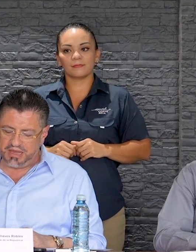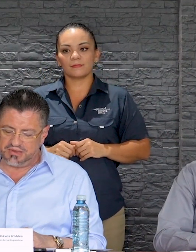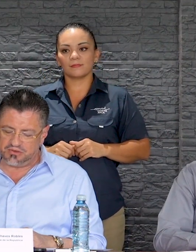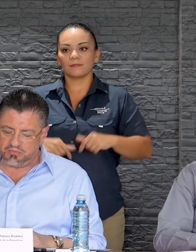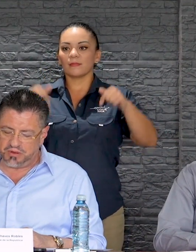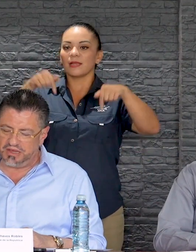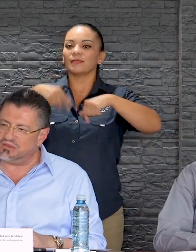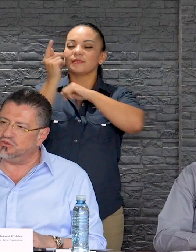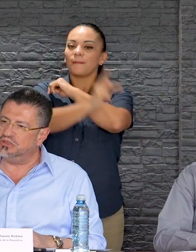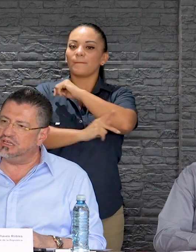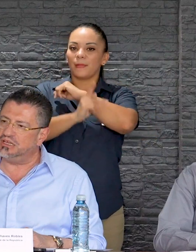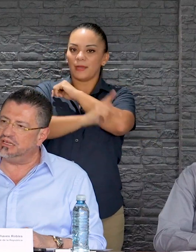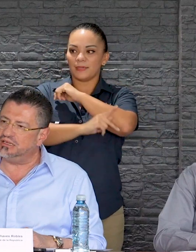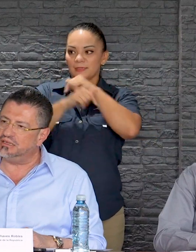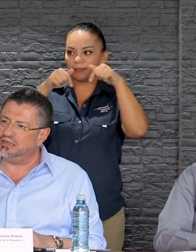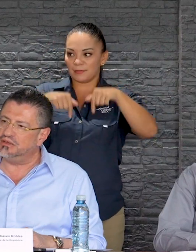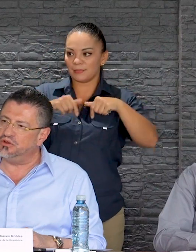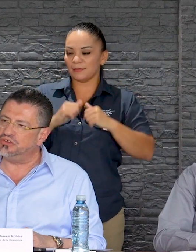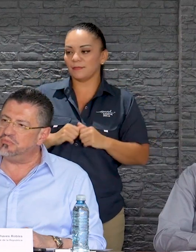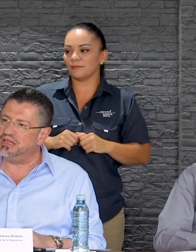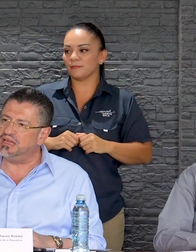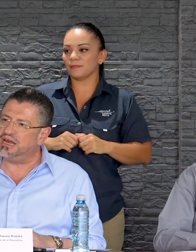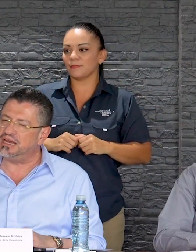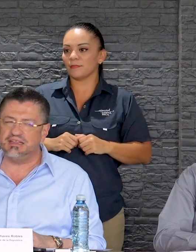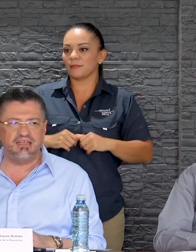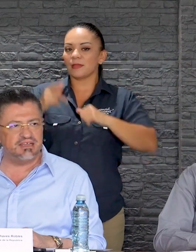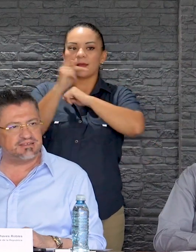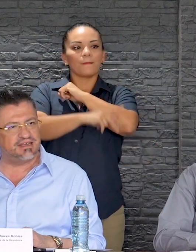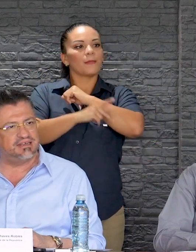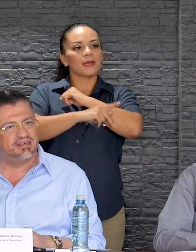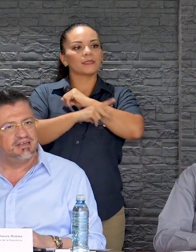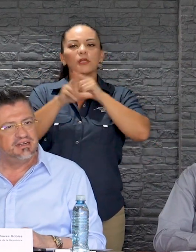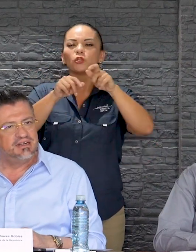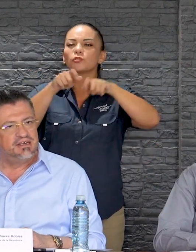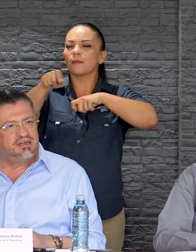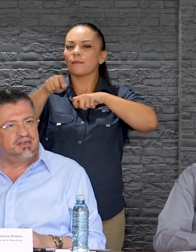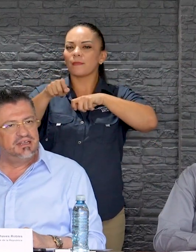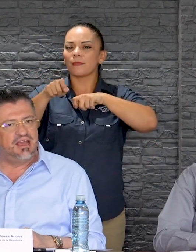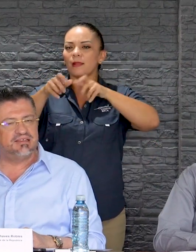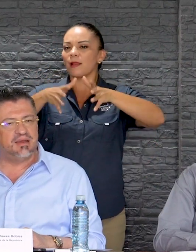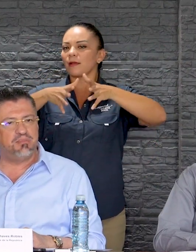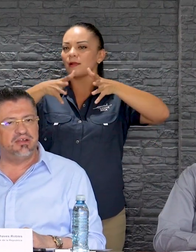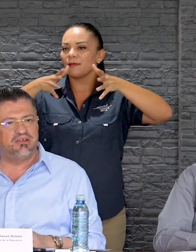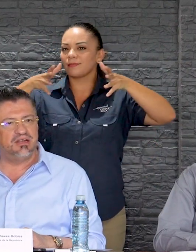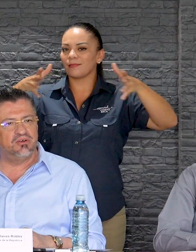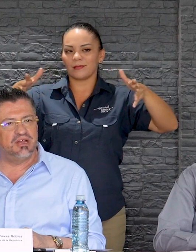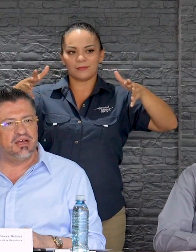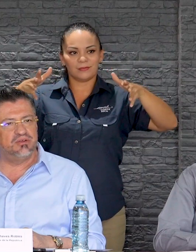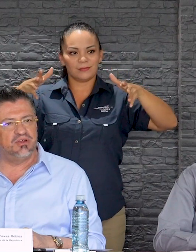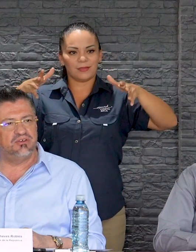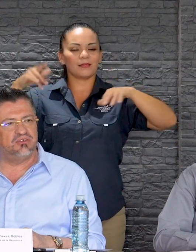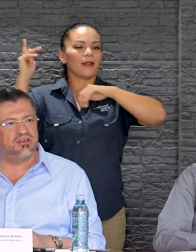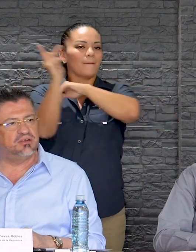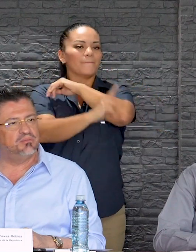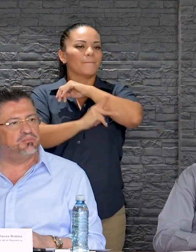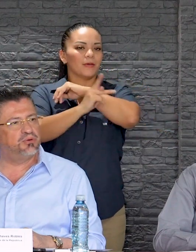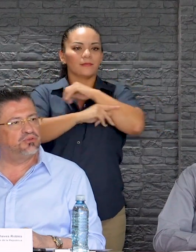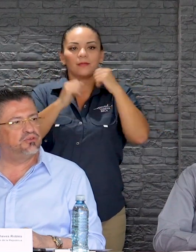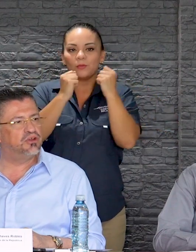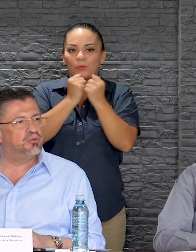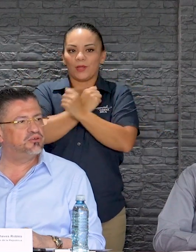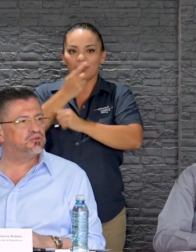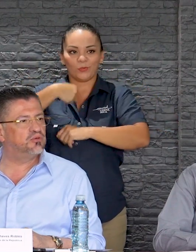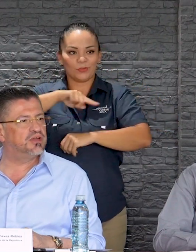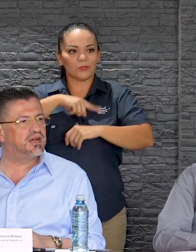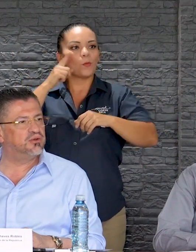Este país es un país donde no se mide la grandeza de esta patria dorada nuestra por